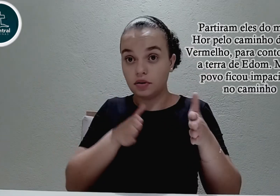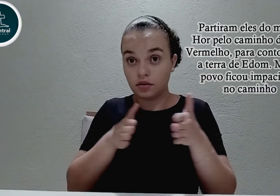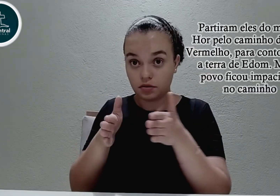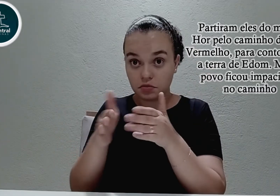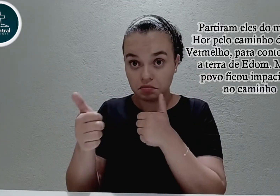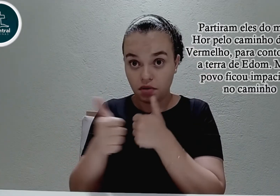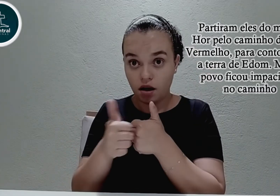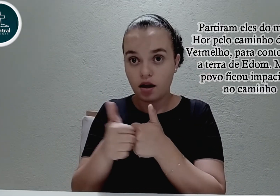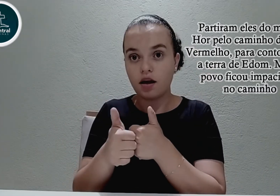do Mar Vermelho